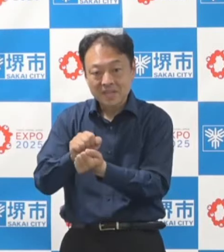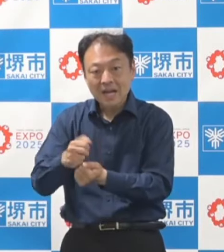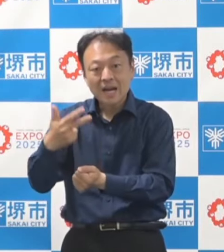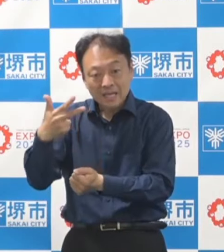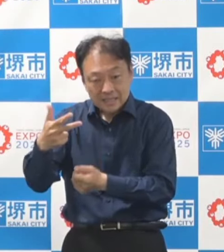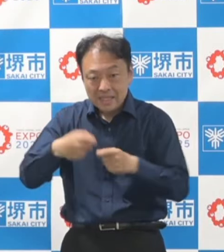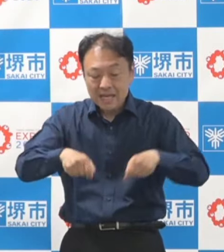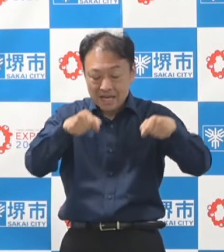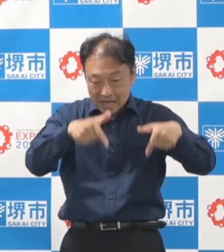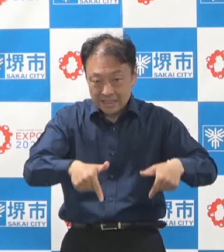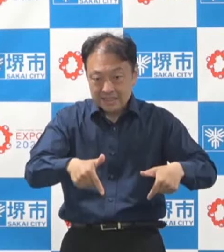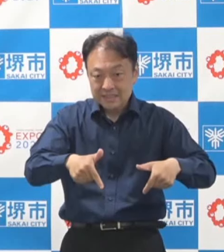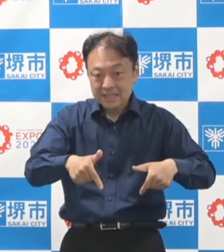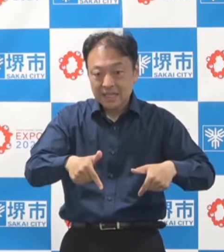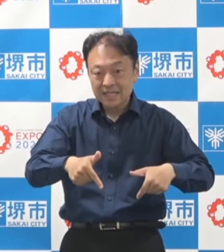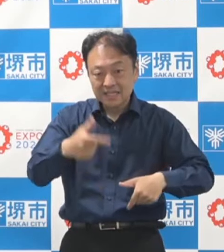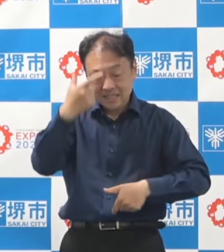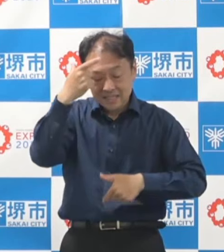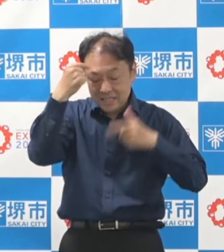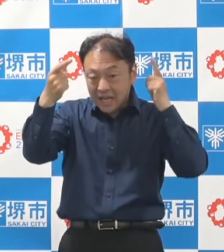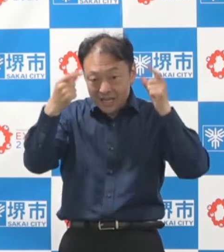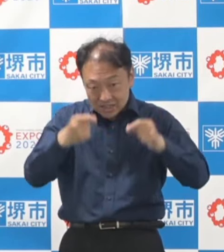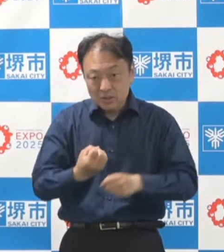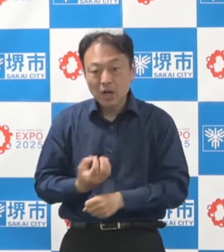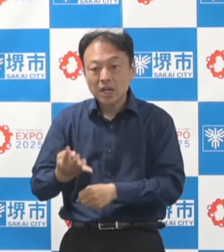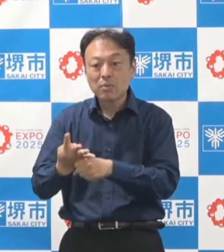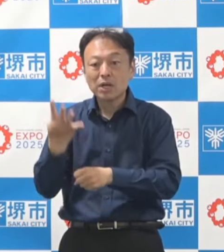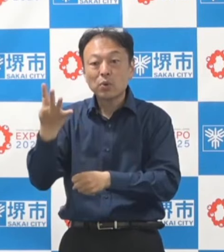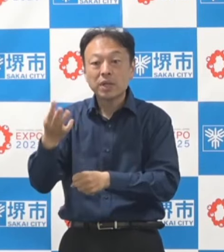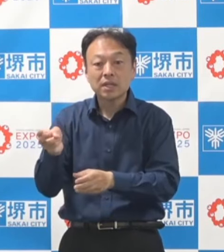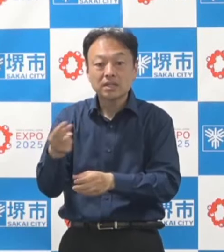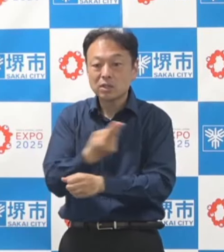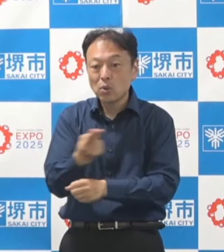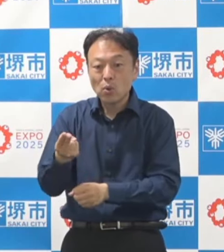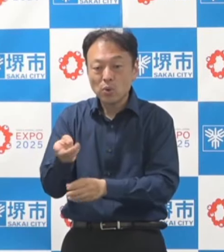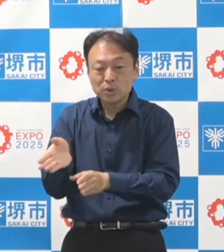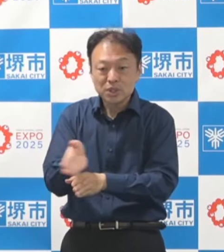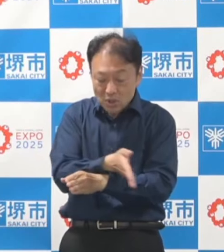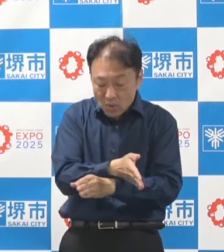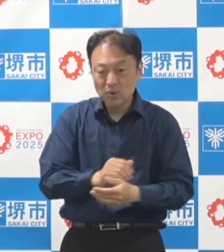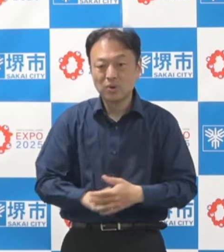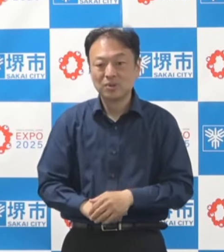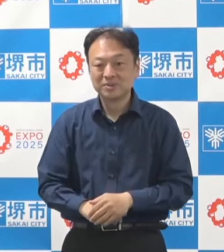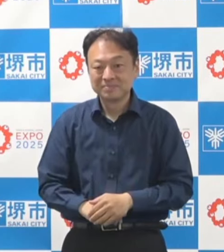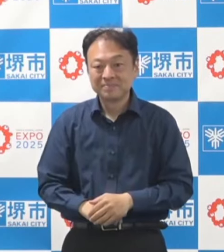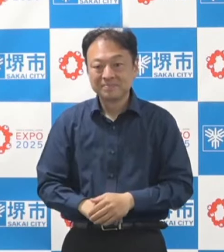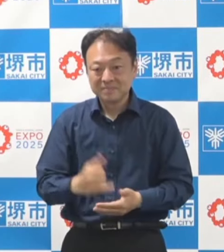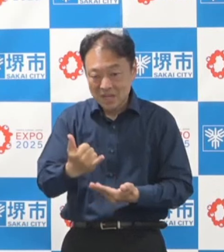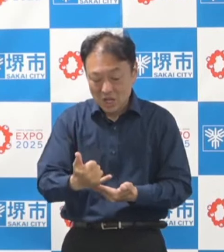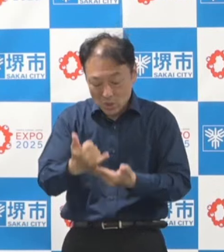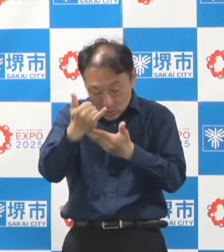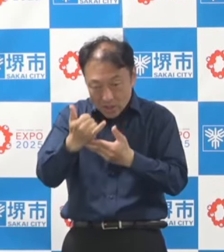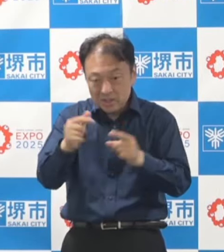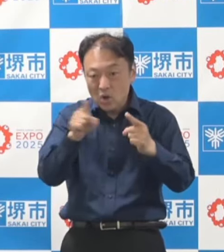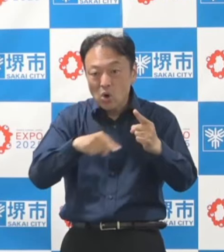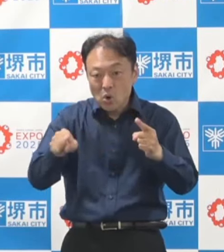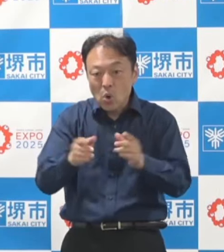大学は令和4年度から宮内庁宮内公文書館にある歴史的な資